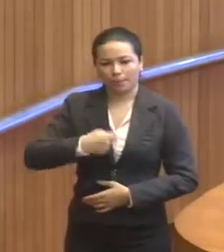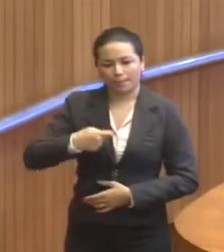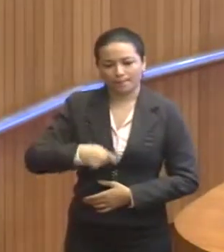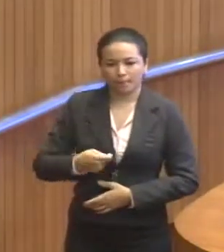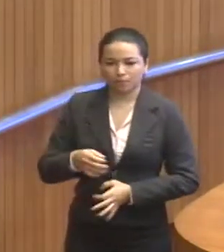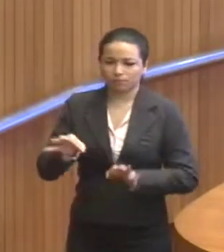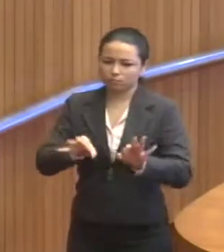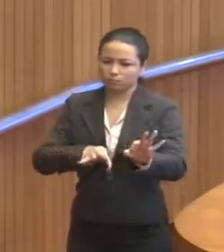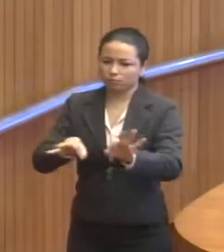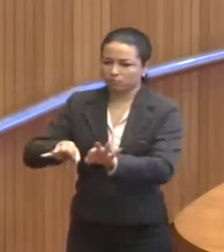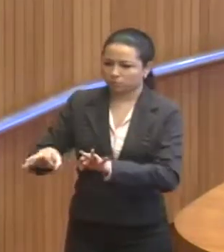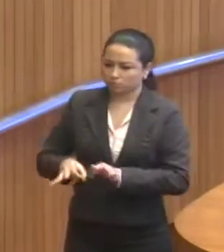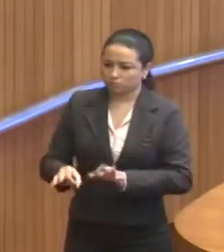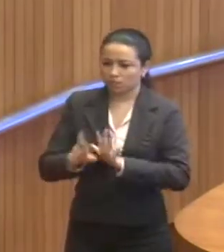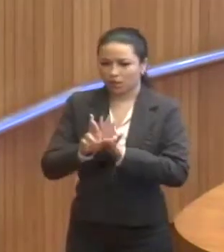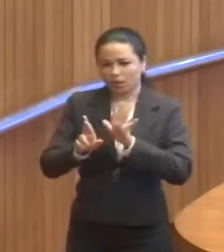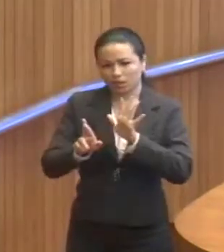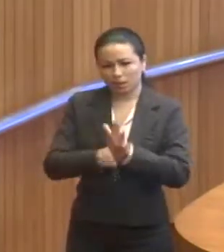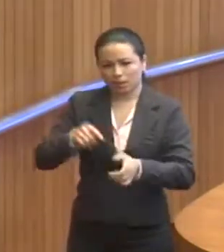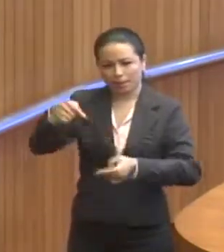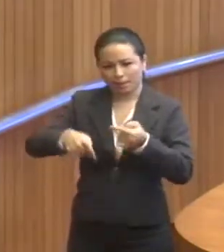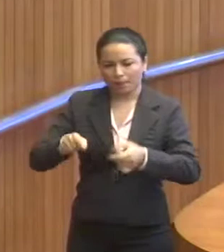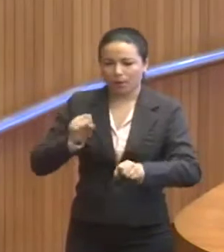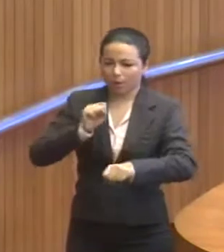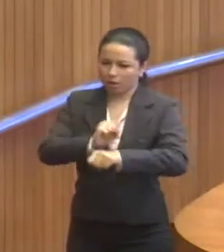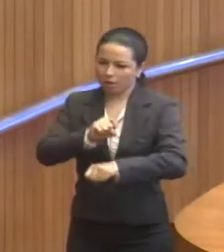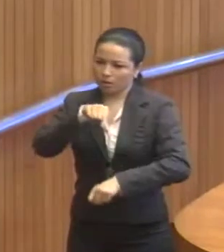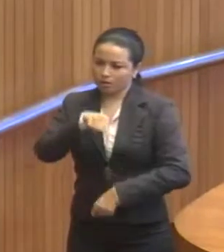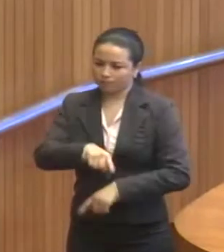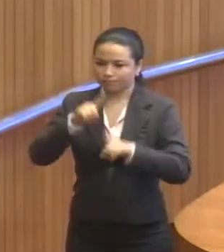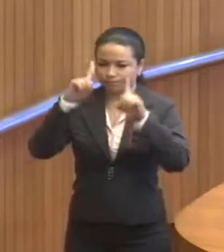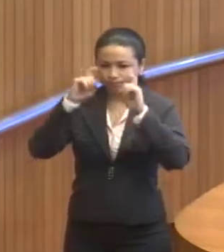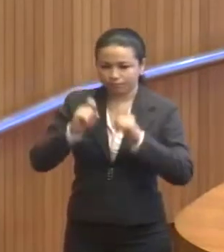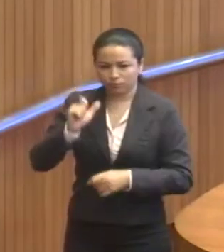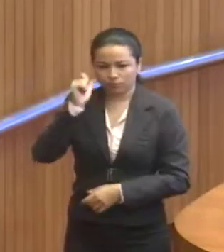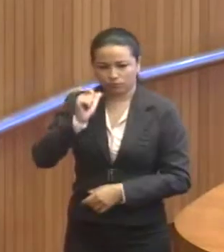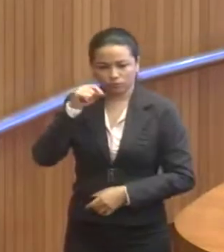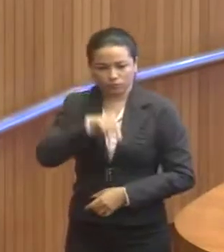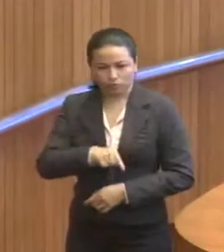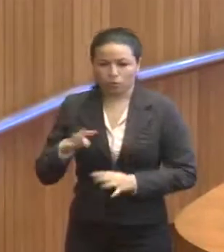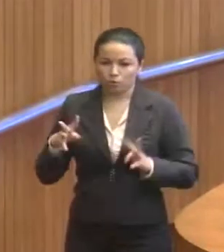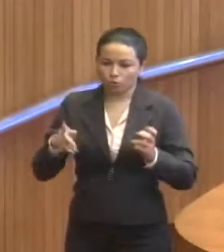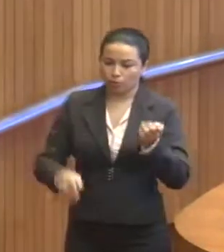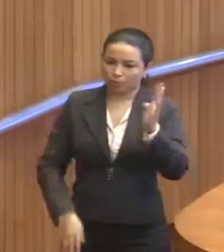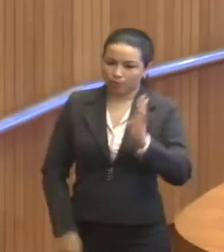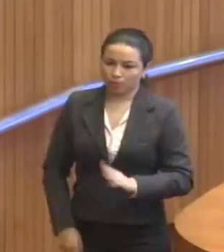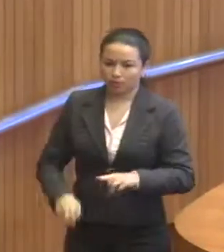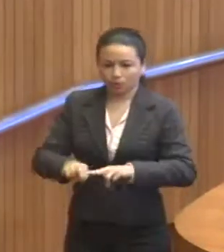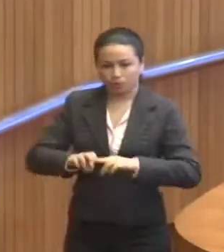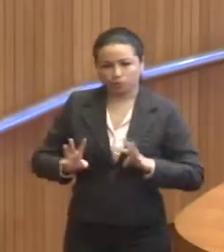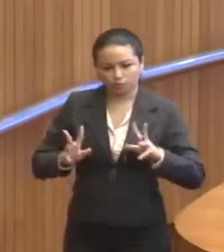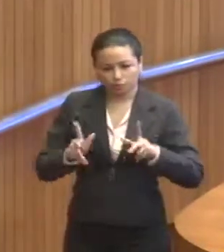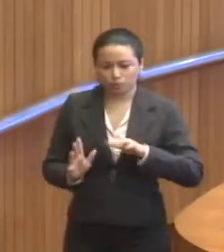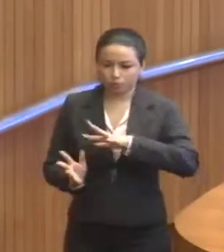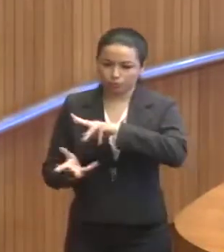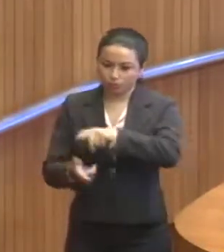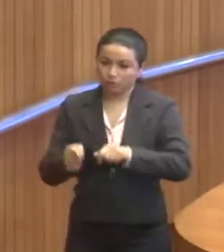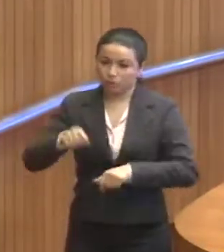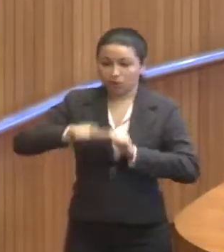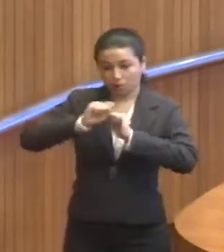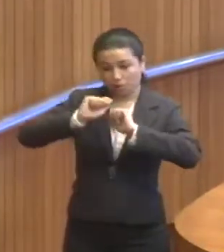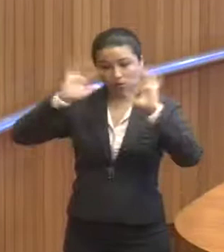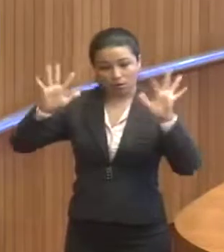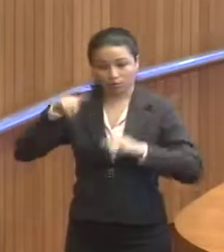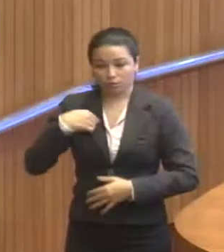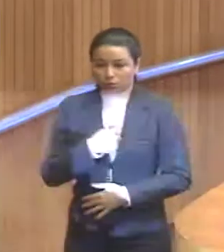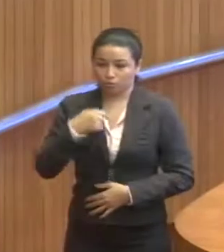marcos regulatórios para a política de combate à violência contra a mulher em todo o Brasil e, portanto, em todo o mundo. E é claro